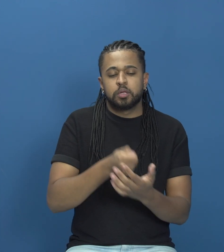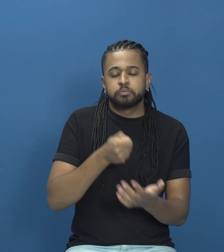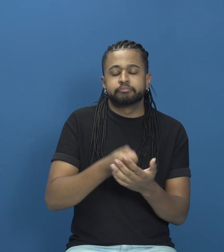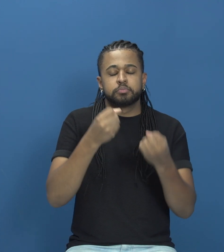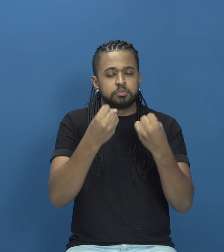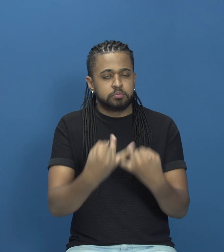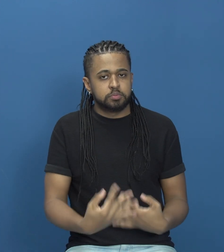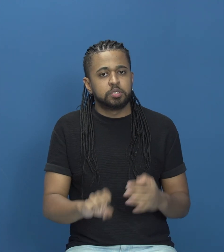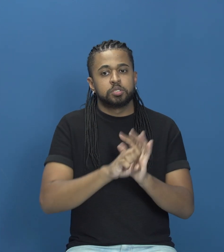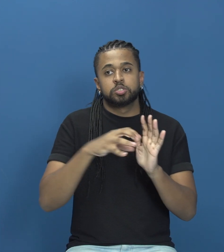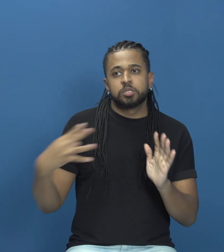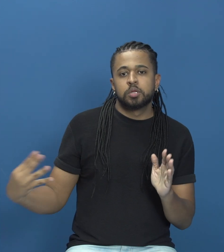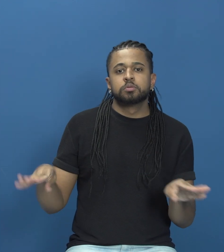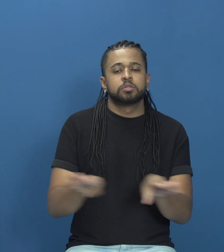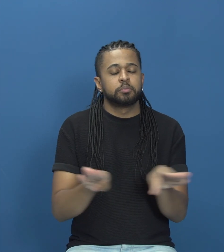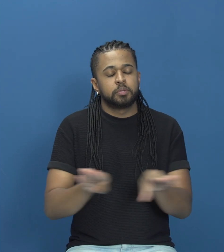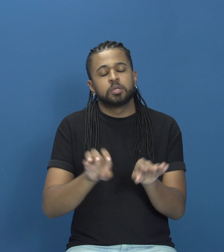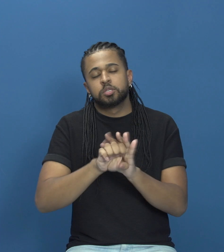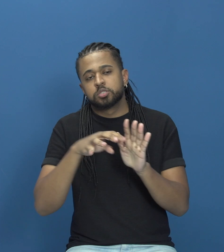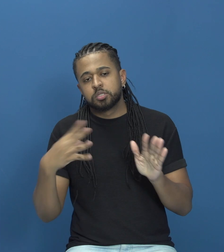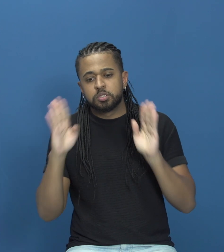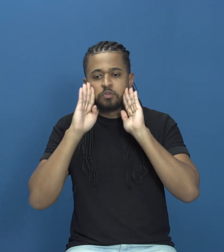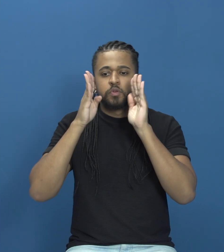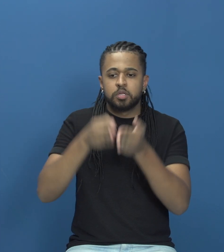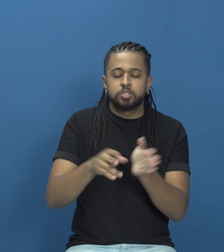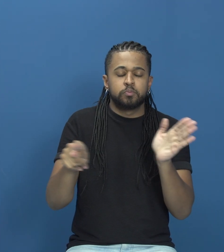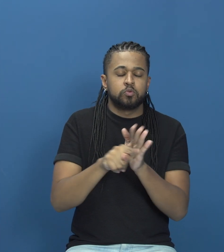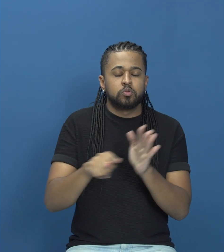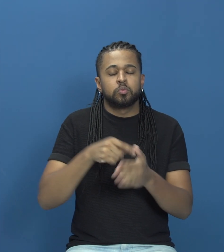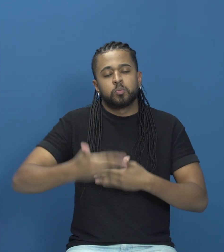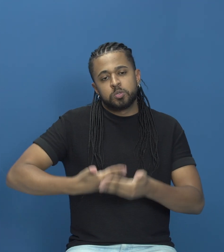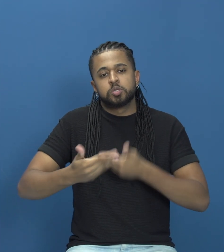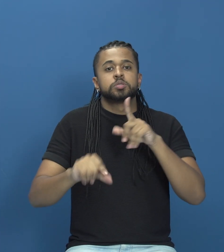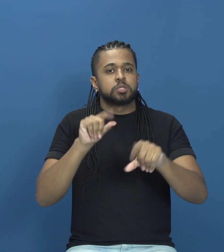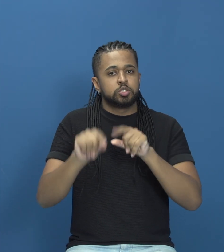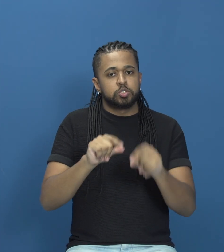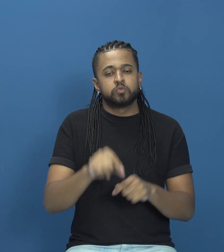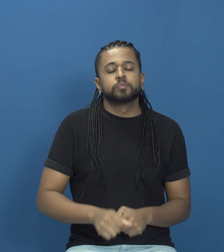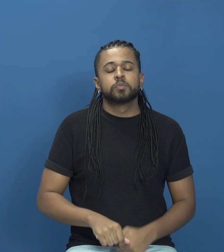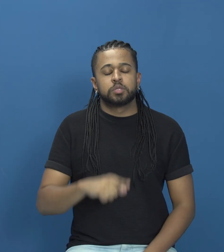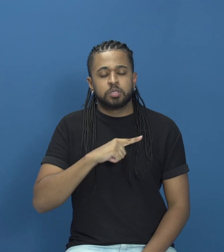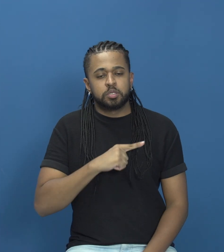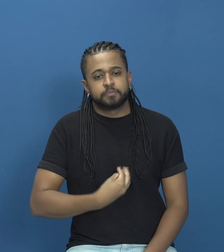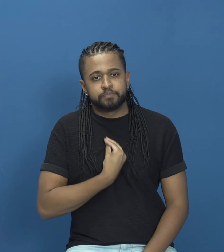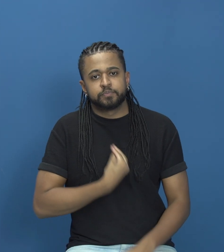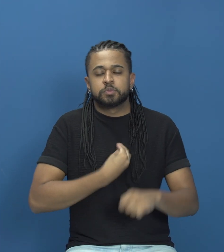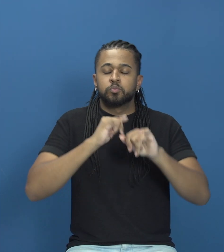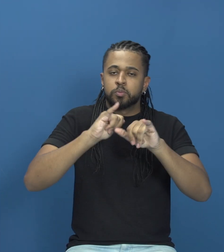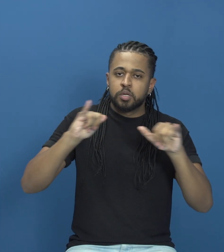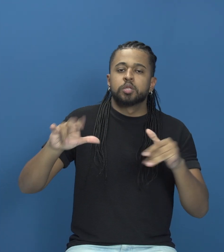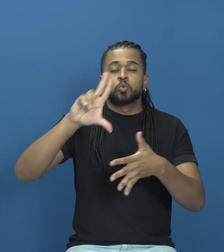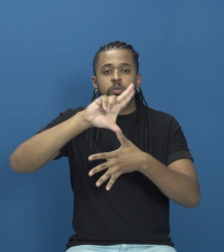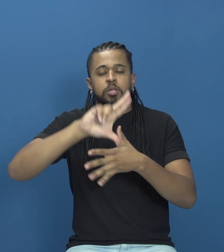no presente edital e em editais referentes ao presente processo seletivo que venham a ser publicados